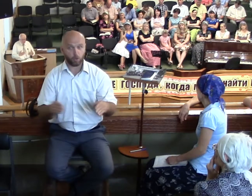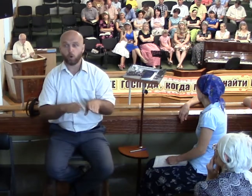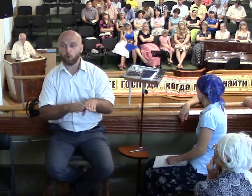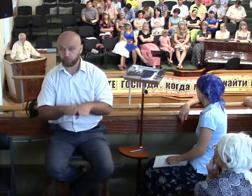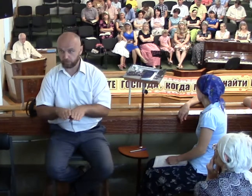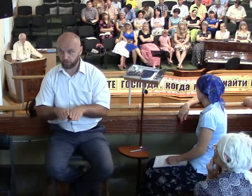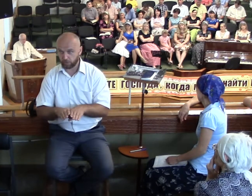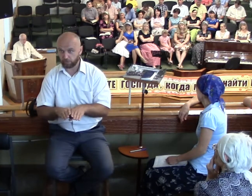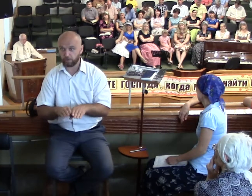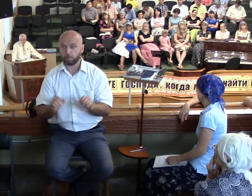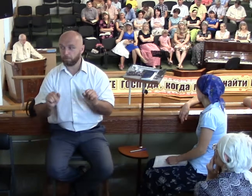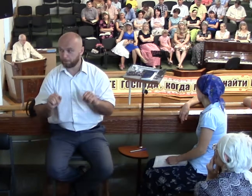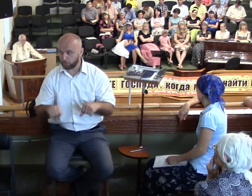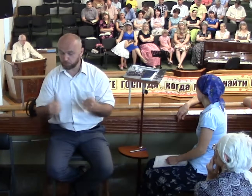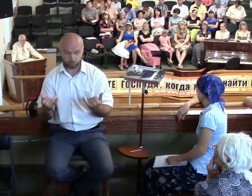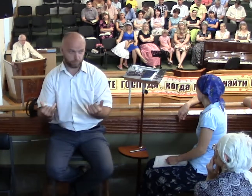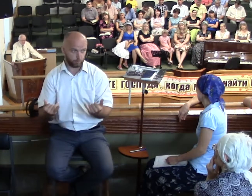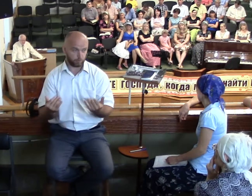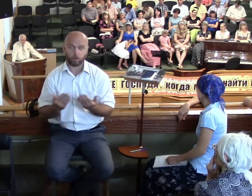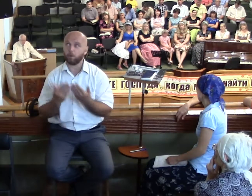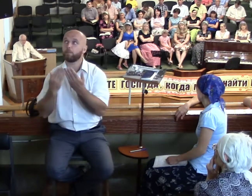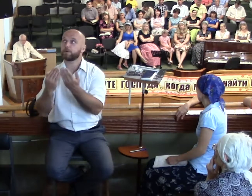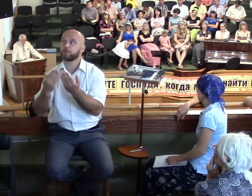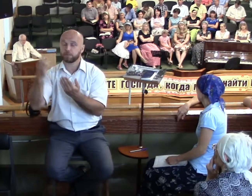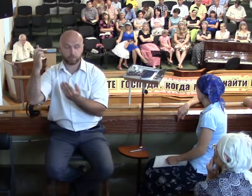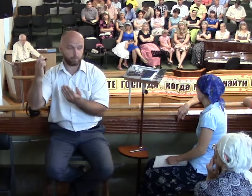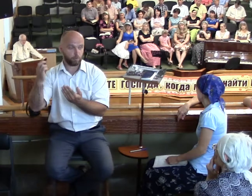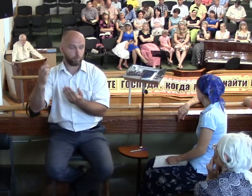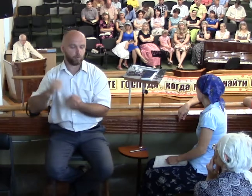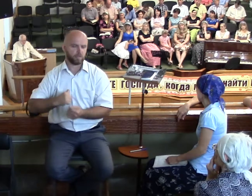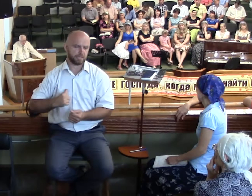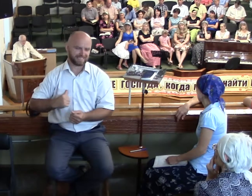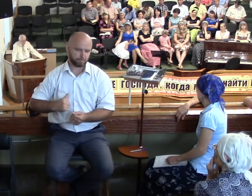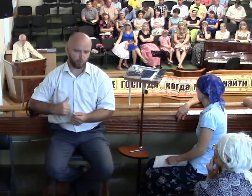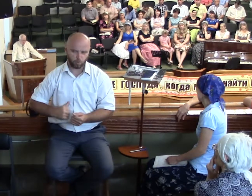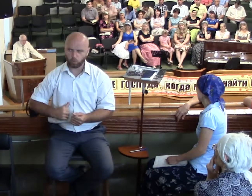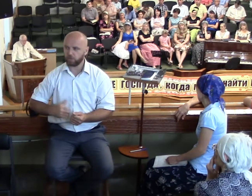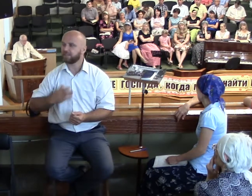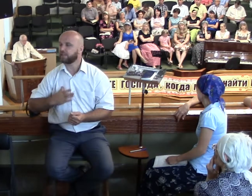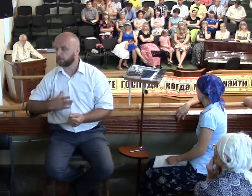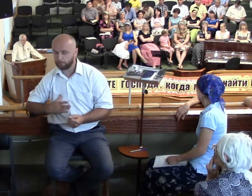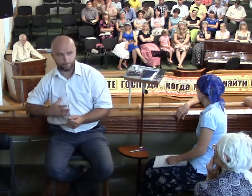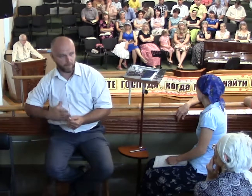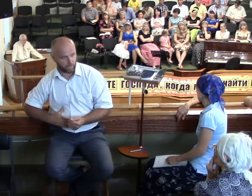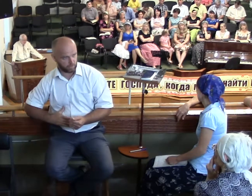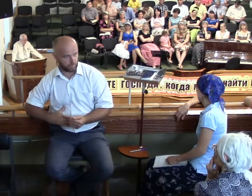признаки апостольства нашего, в первую очередь, терпение. А раз терпение, значит, есть что